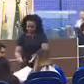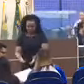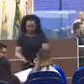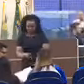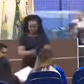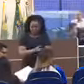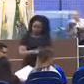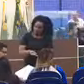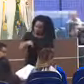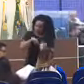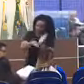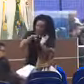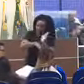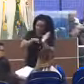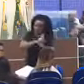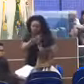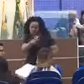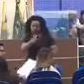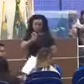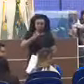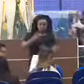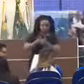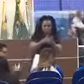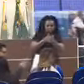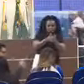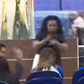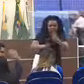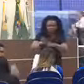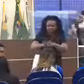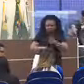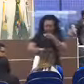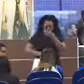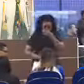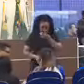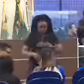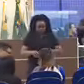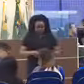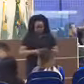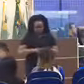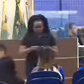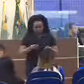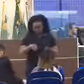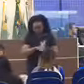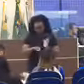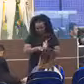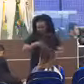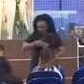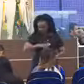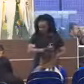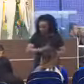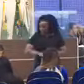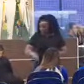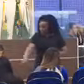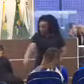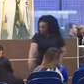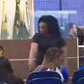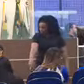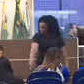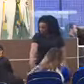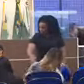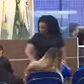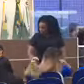explanação. E o prefeito Marcelo Roque normalmente vem, porque ele poderia designar um representante, né? Então,